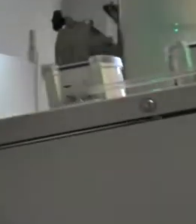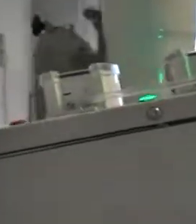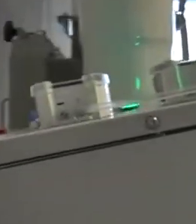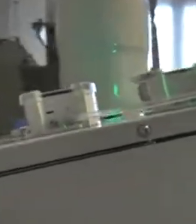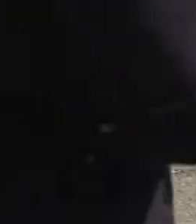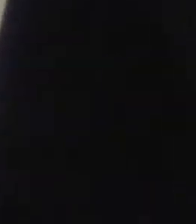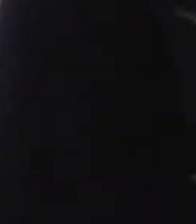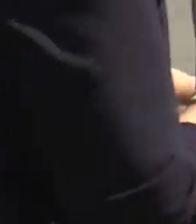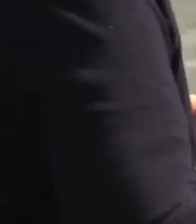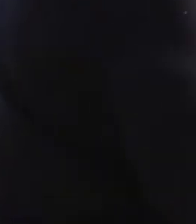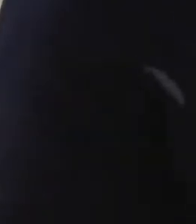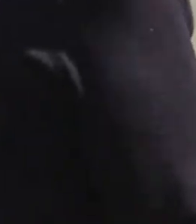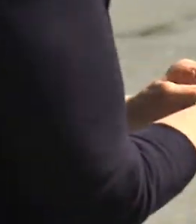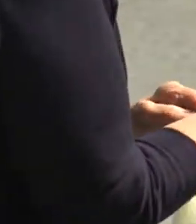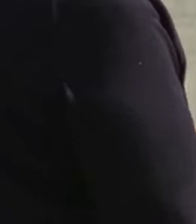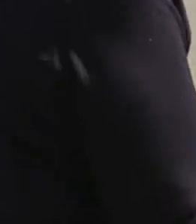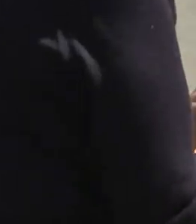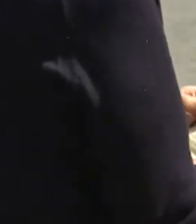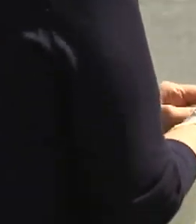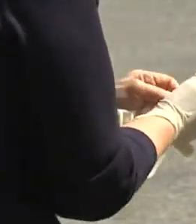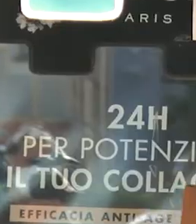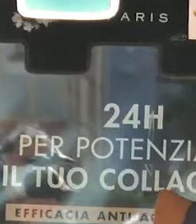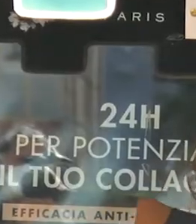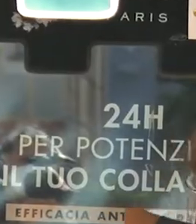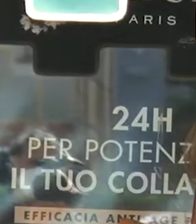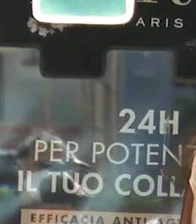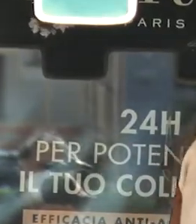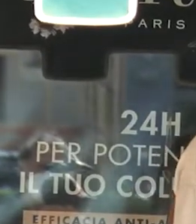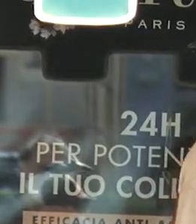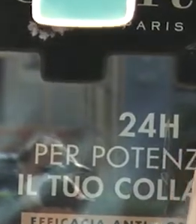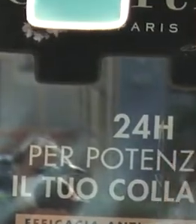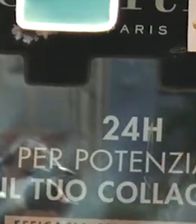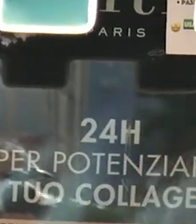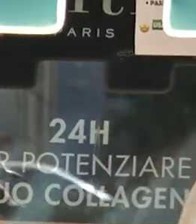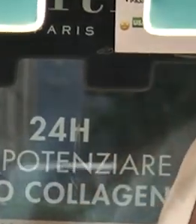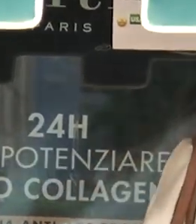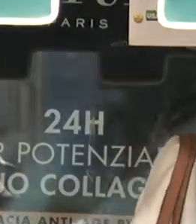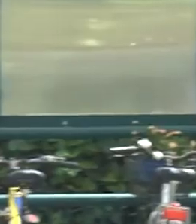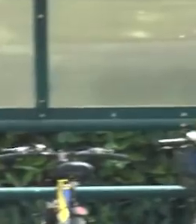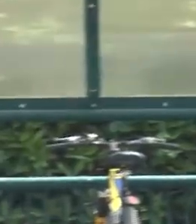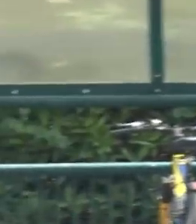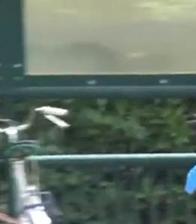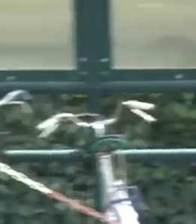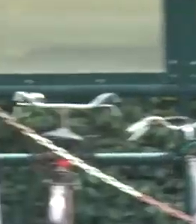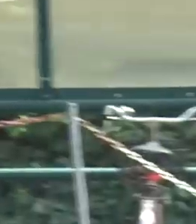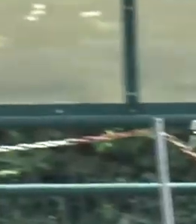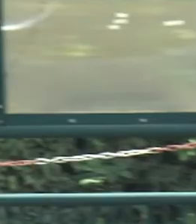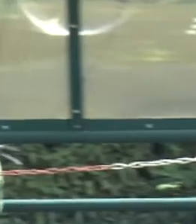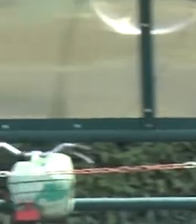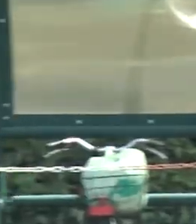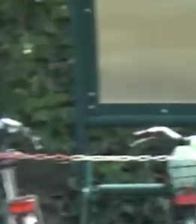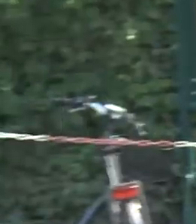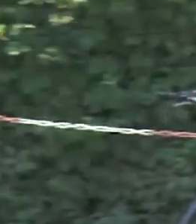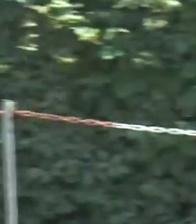parole di luca zaia che sottolinea ancora come il futuro dei veneti passi soprattutto dalle buone pratiche e quindi dalle mascherine